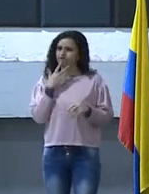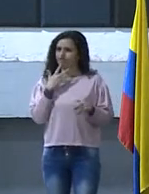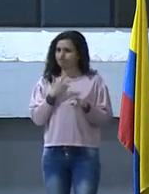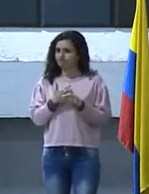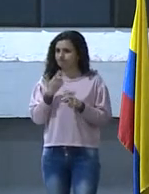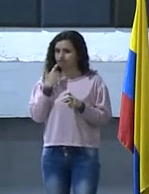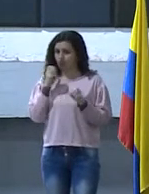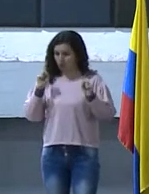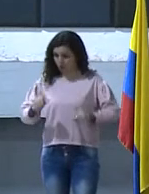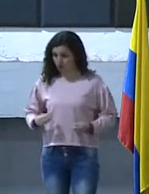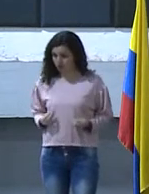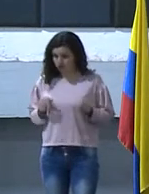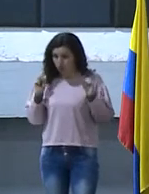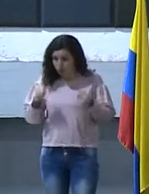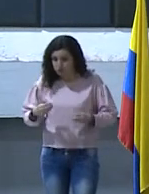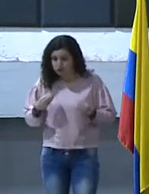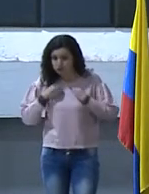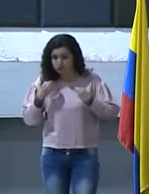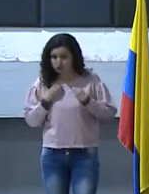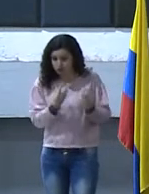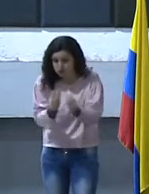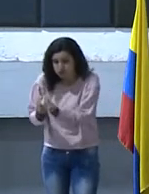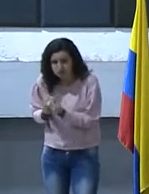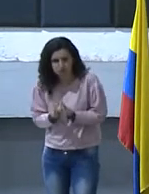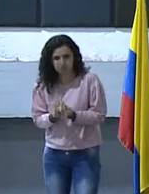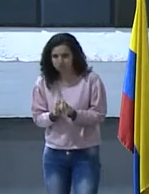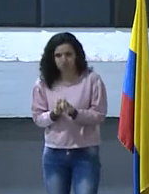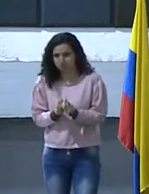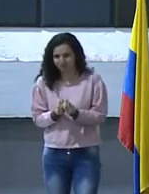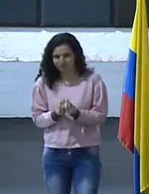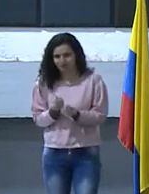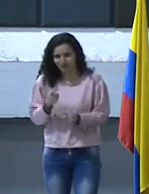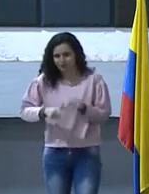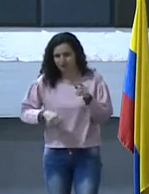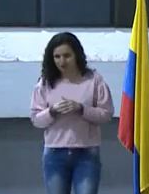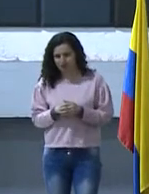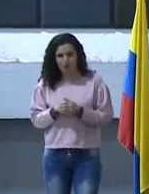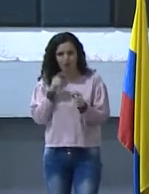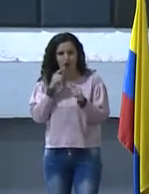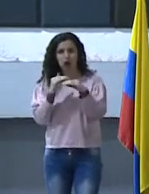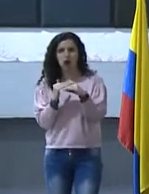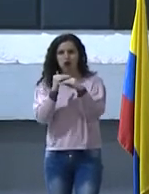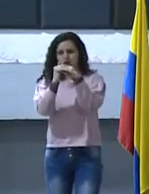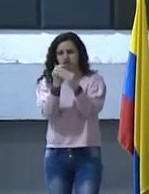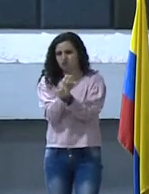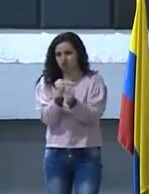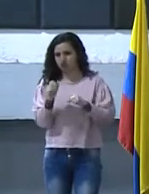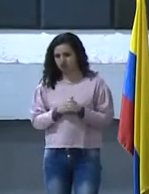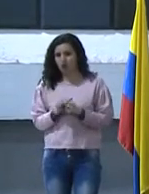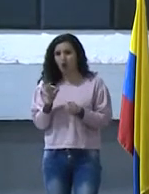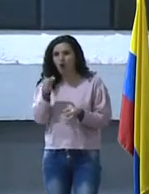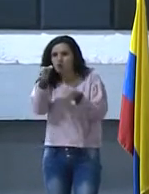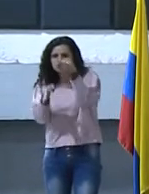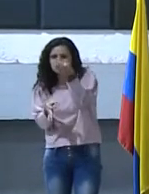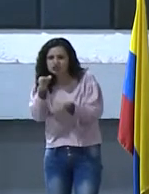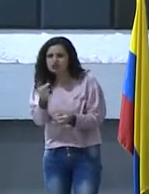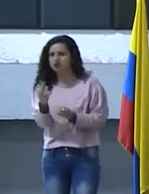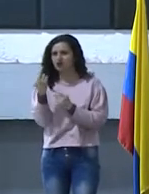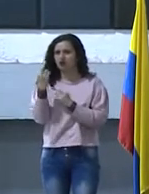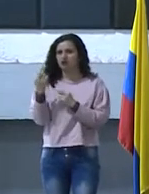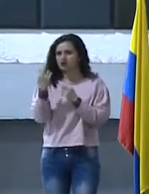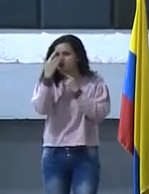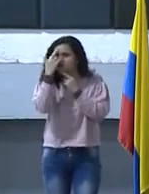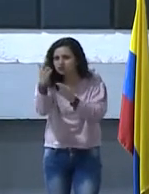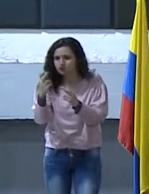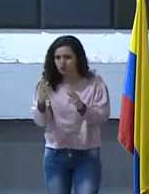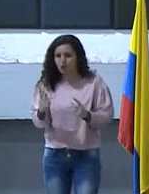vivir podremos vivir conjuntamente en términos de igualdad justicia respeto por la existencia